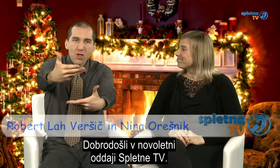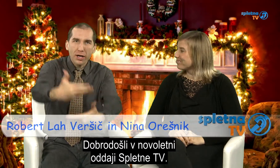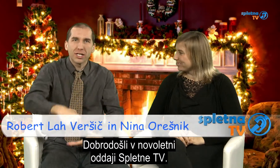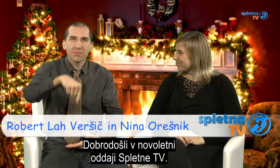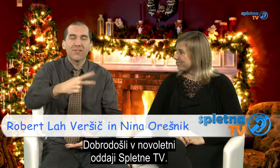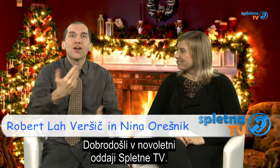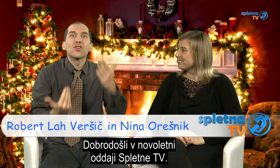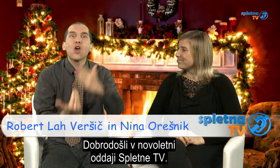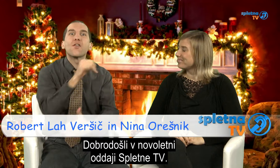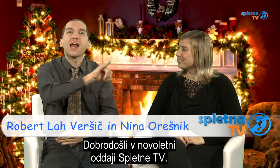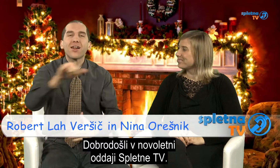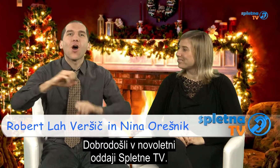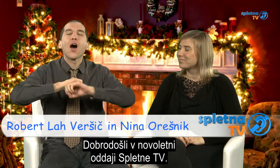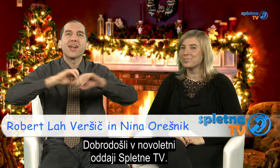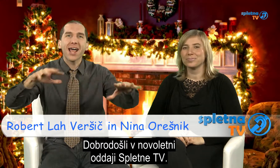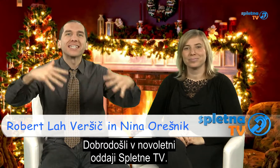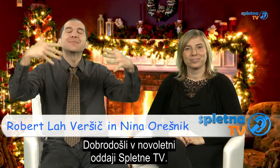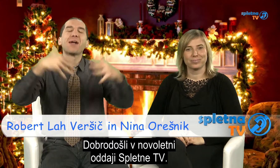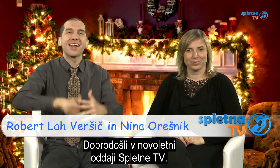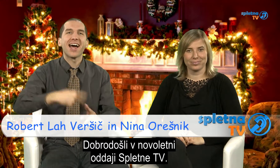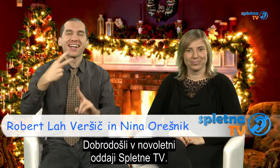Dobrodošli v novoletni oddaji Spletne TV.